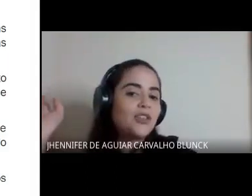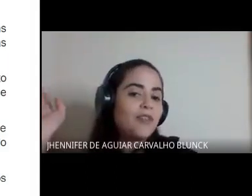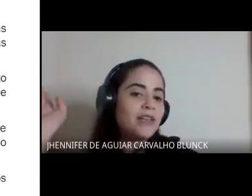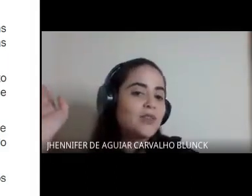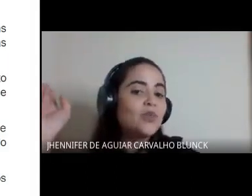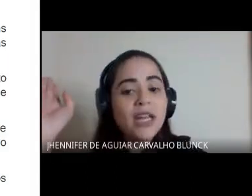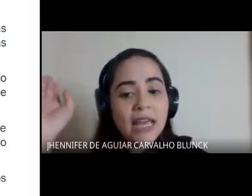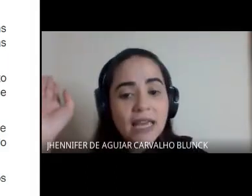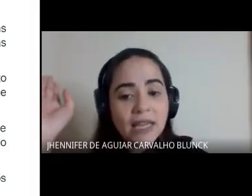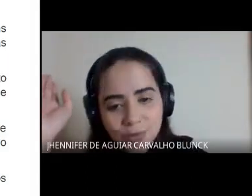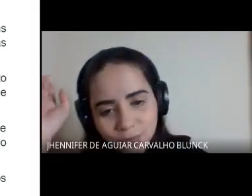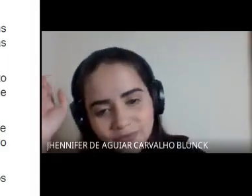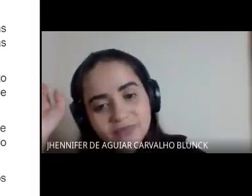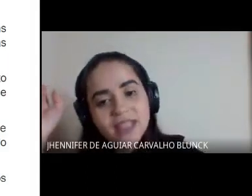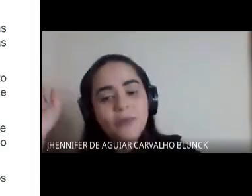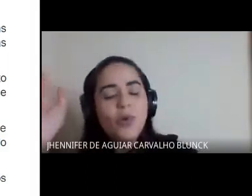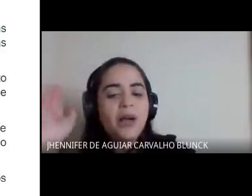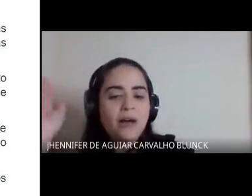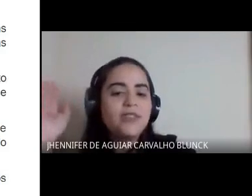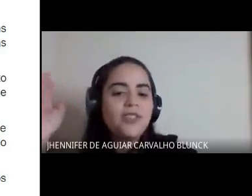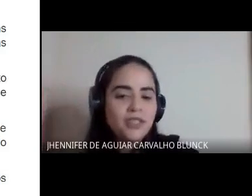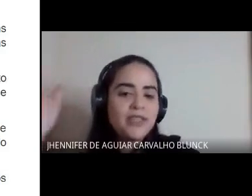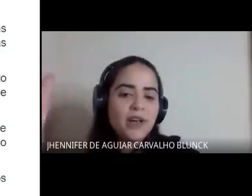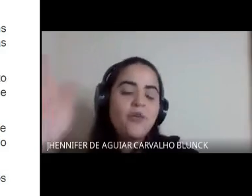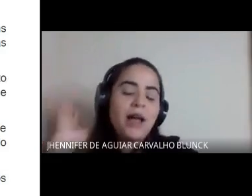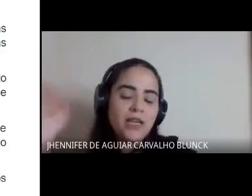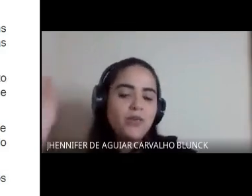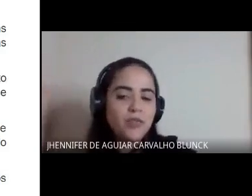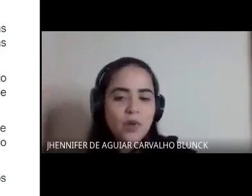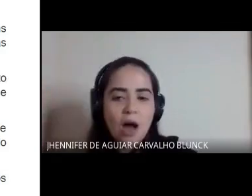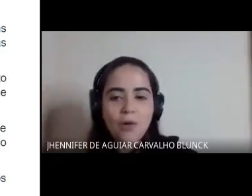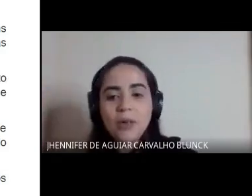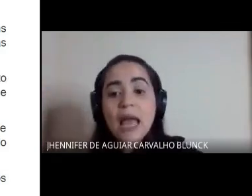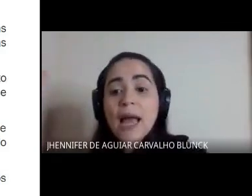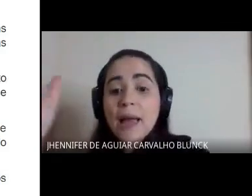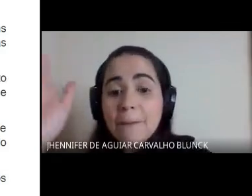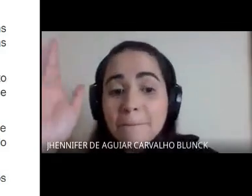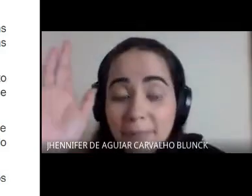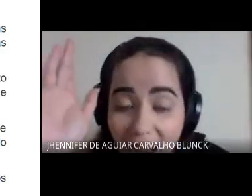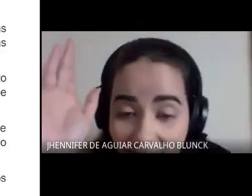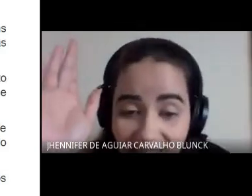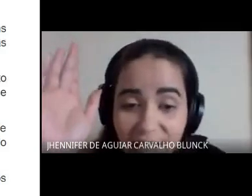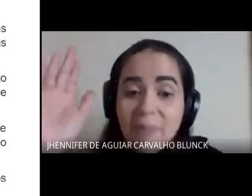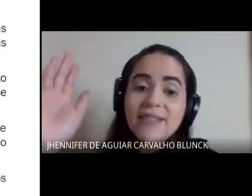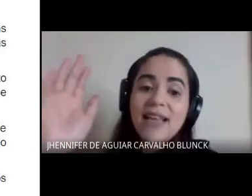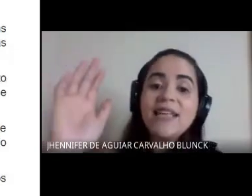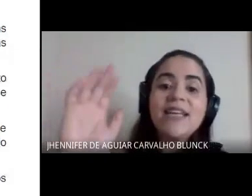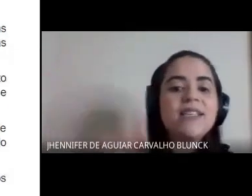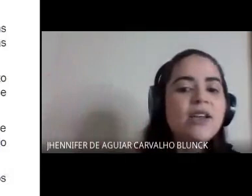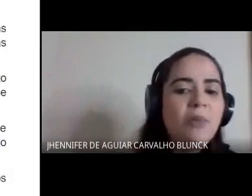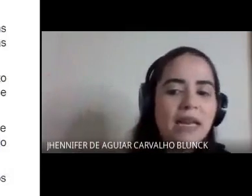apropriado que ela estivesse no lado direito, por causa de ser uma língua visual.